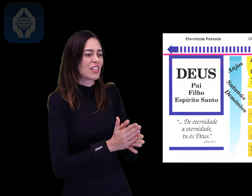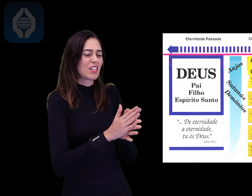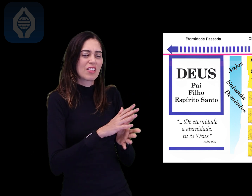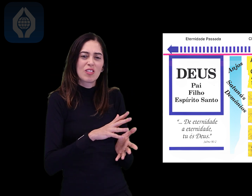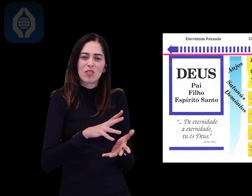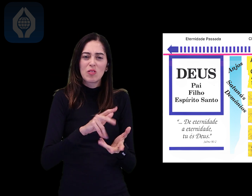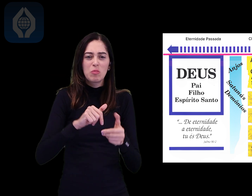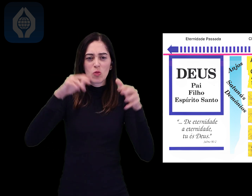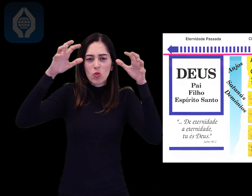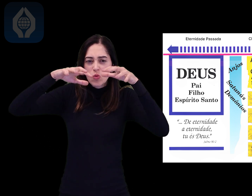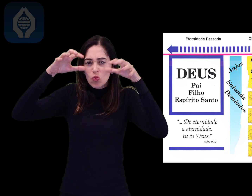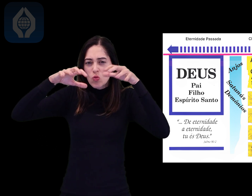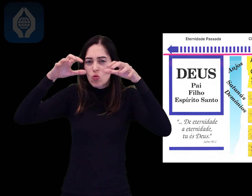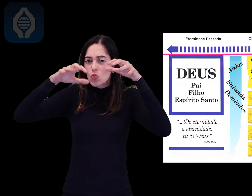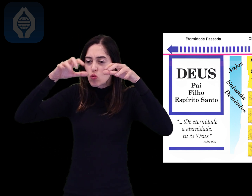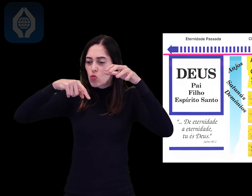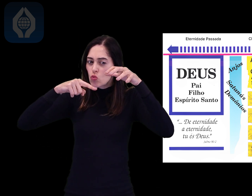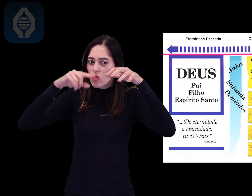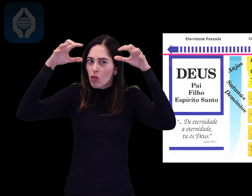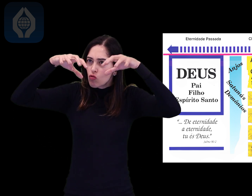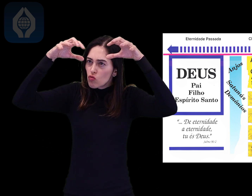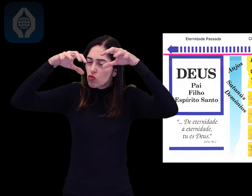um dilúvio, colocando o arco no céu.